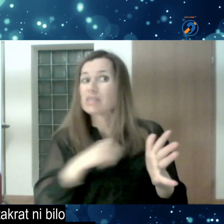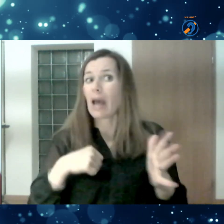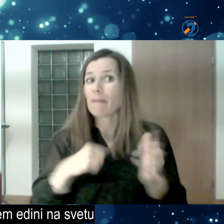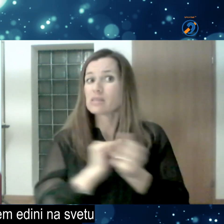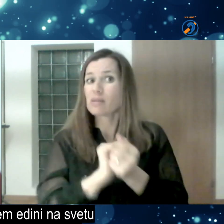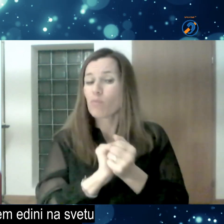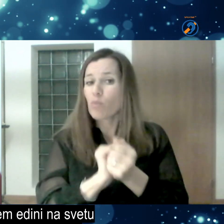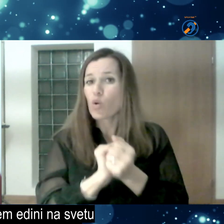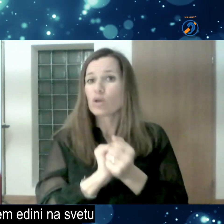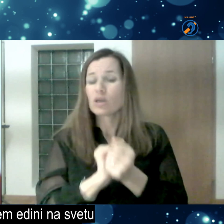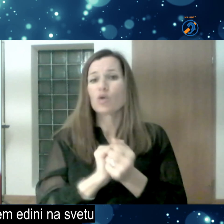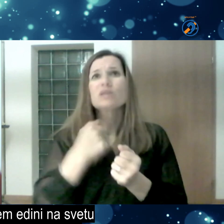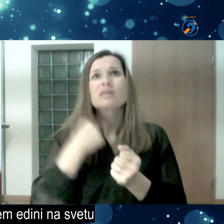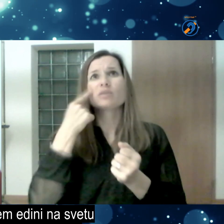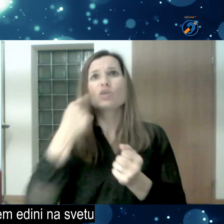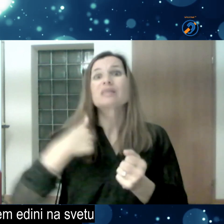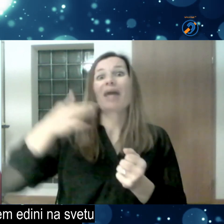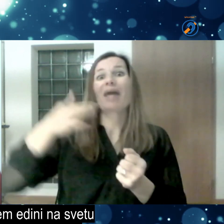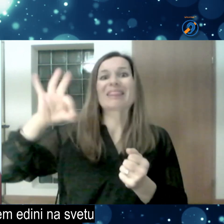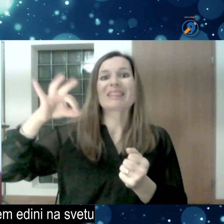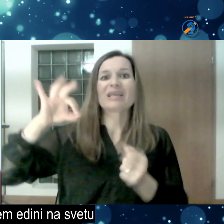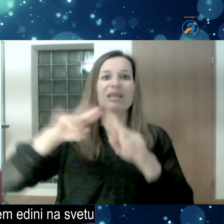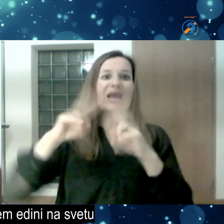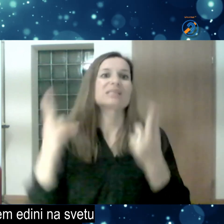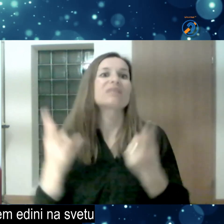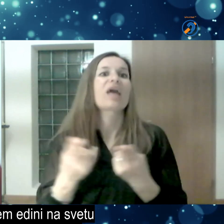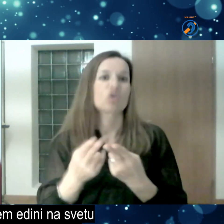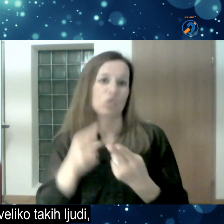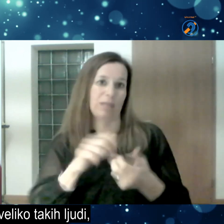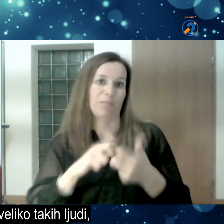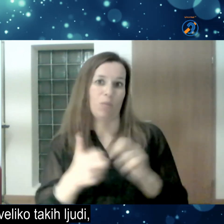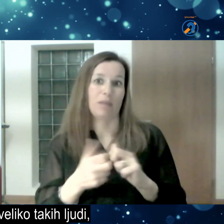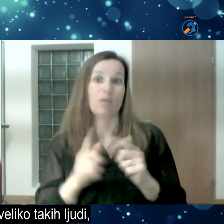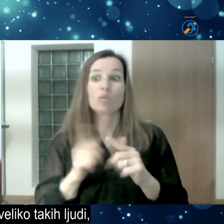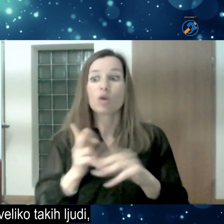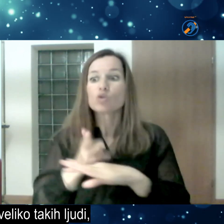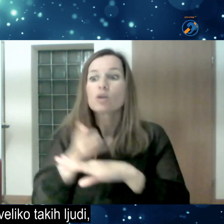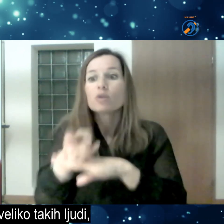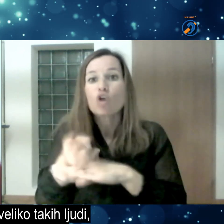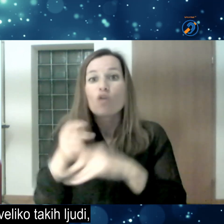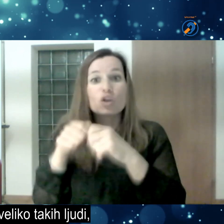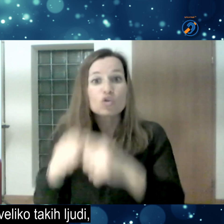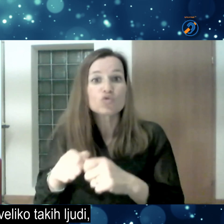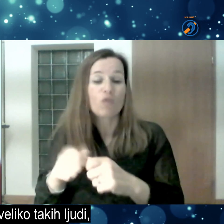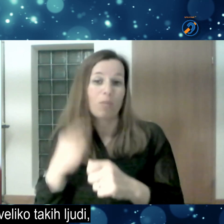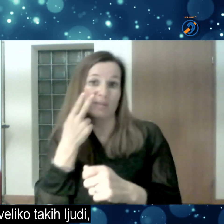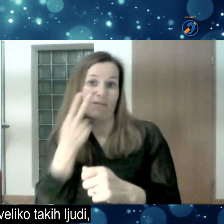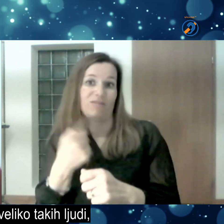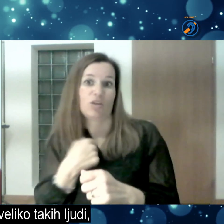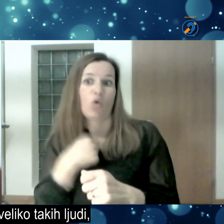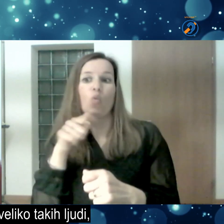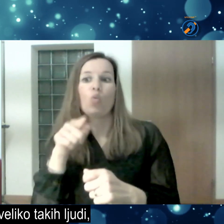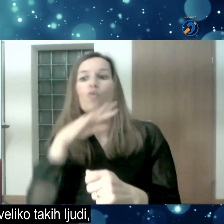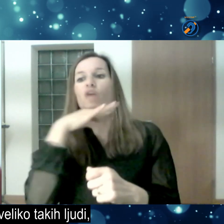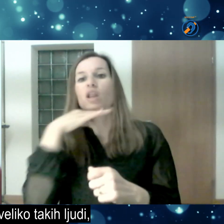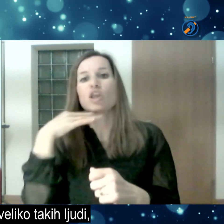mislil, da sem edini na svetu s temi problemi. Ampak ko sem pa stopil v društvo, pa vidiš, da je tam veliko takih ljudi,